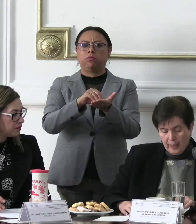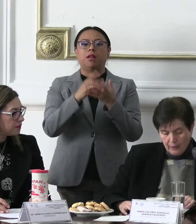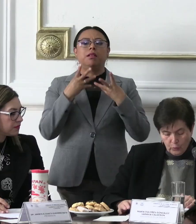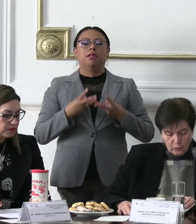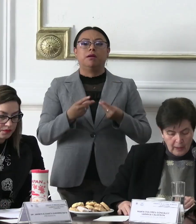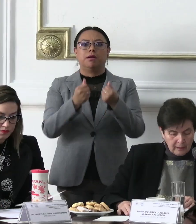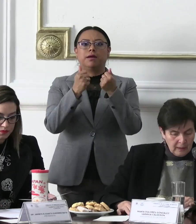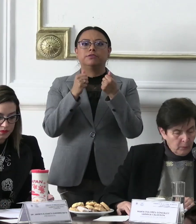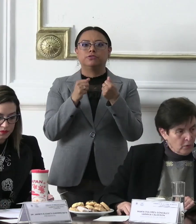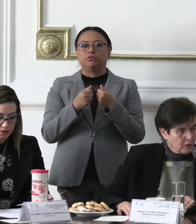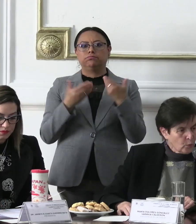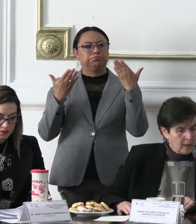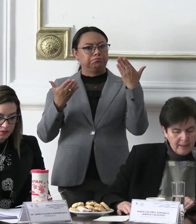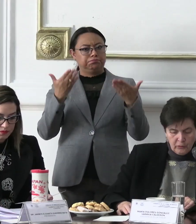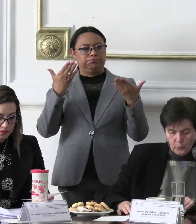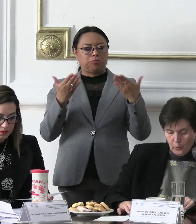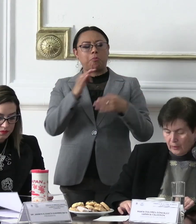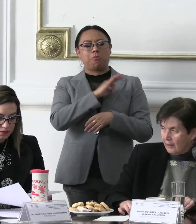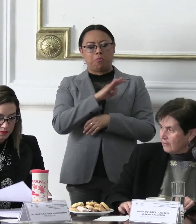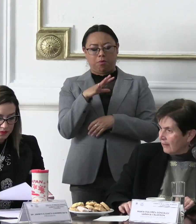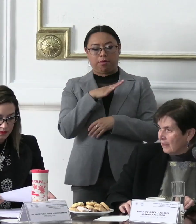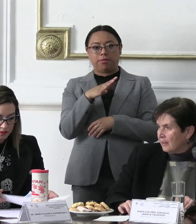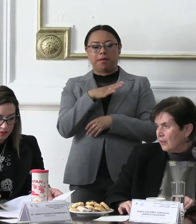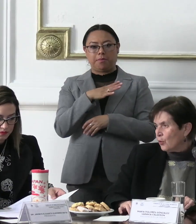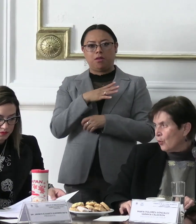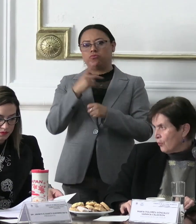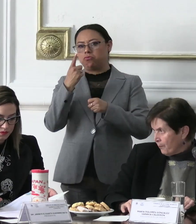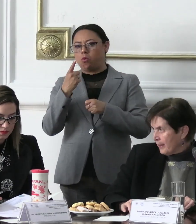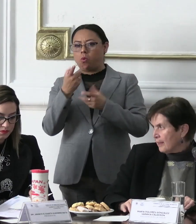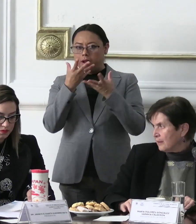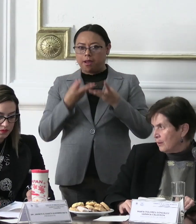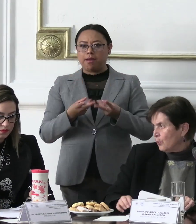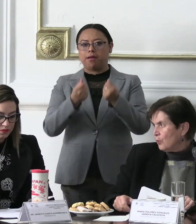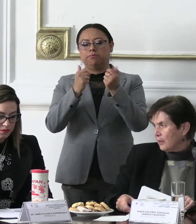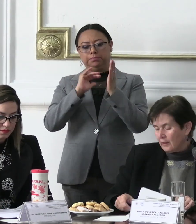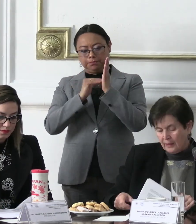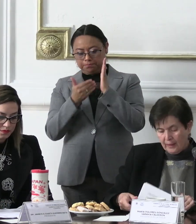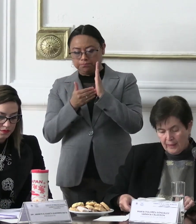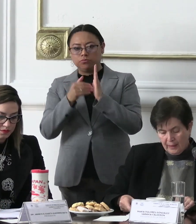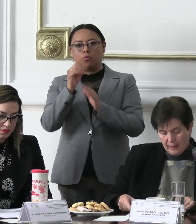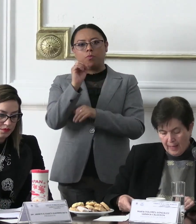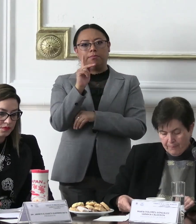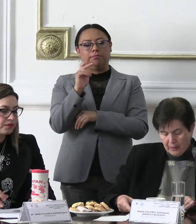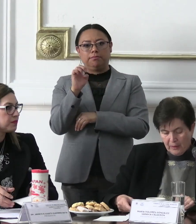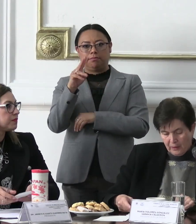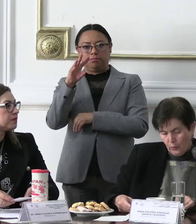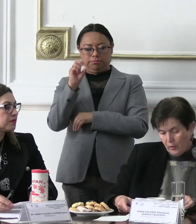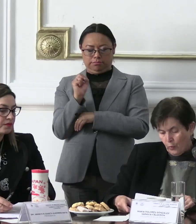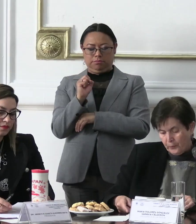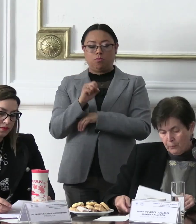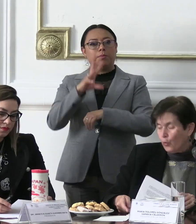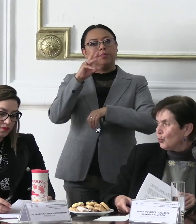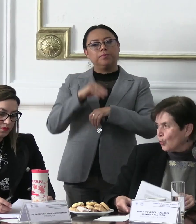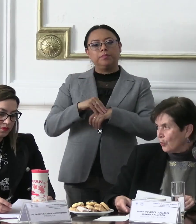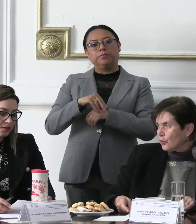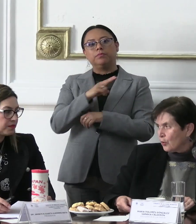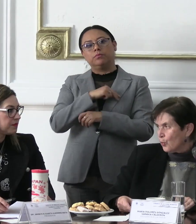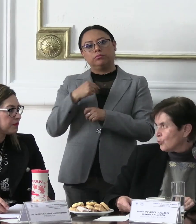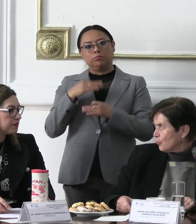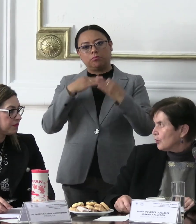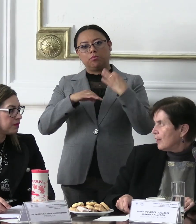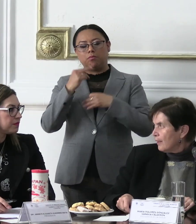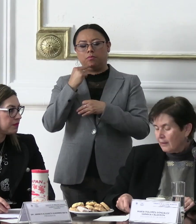gasto sustantivo, en un gasto estratégico y operativo que ha permitido el óptimo uso